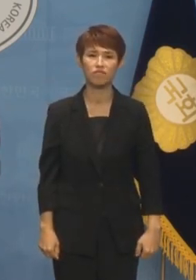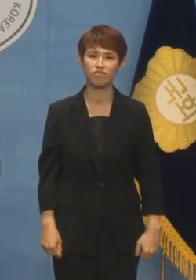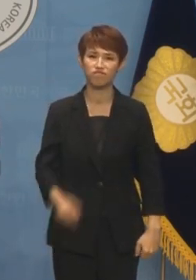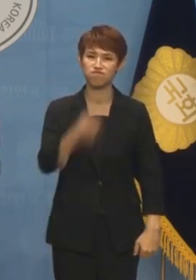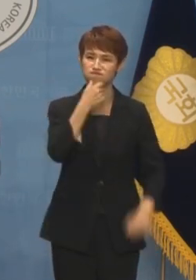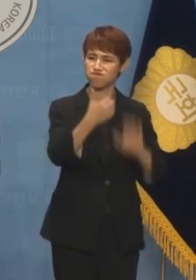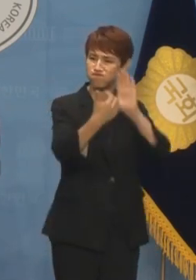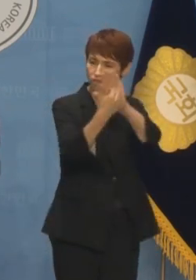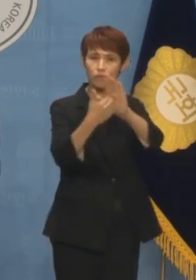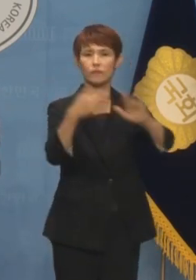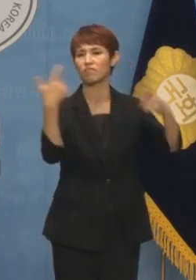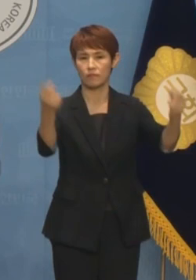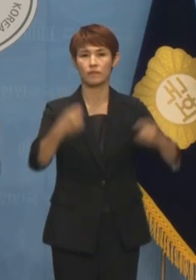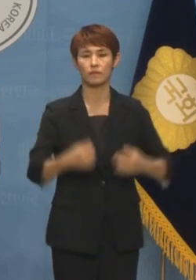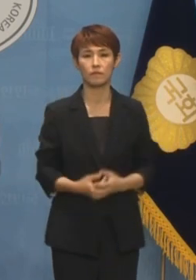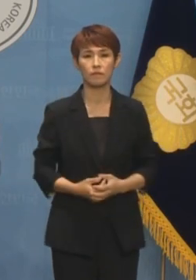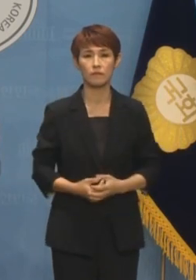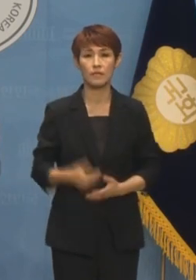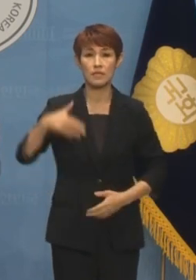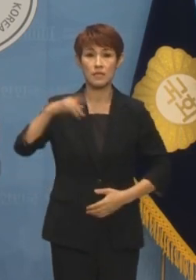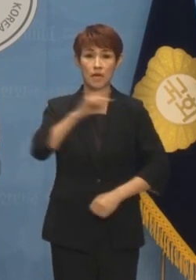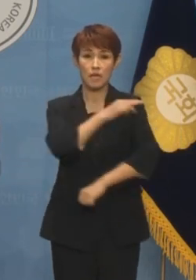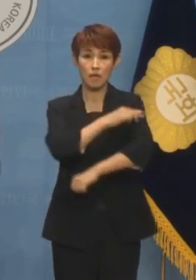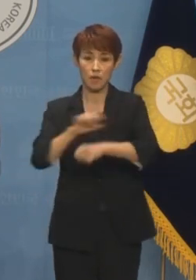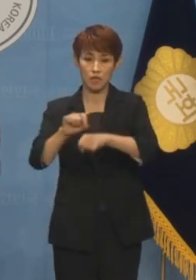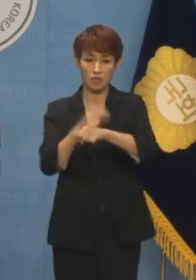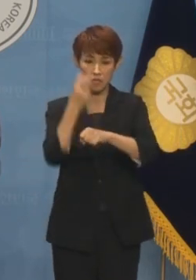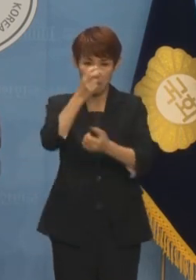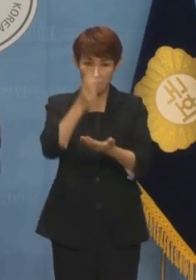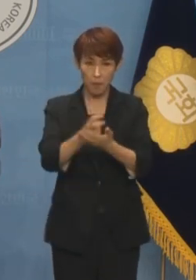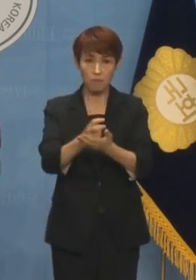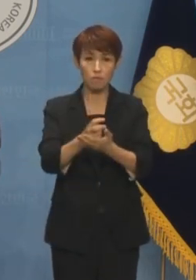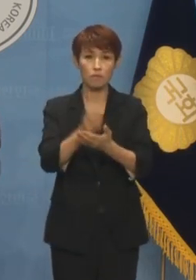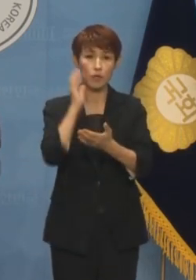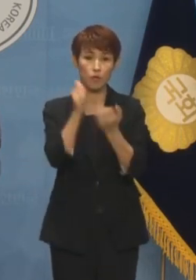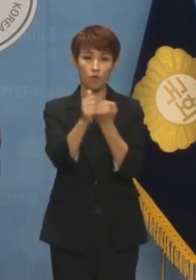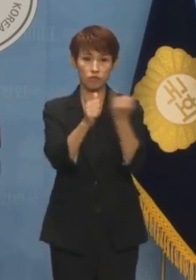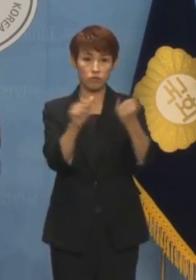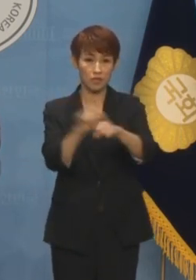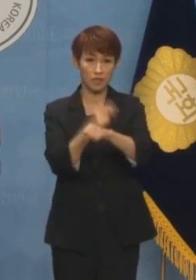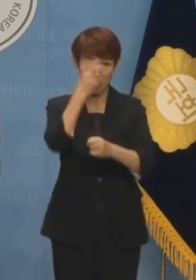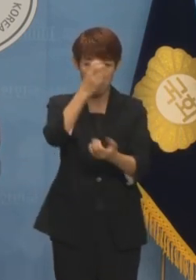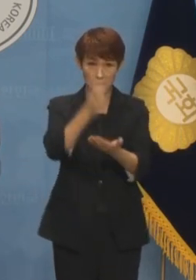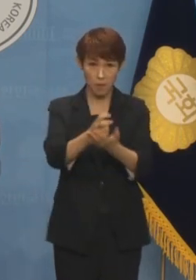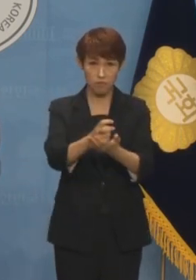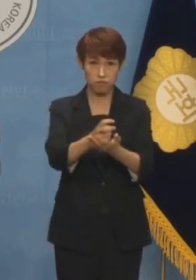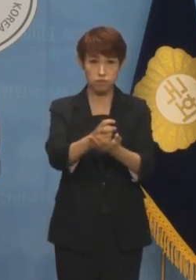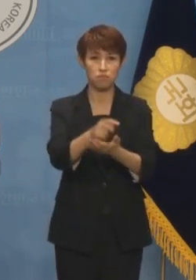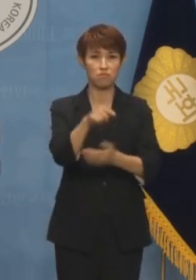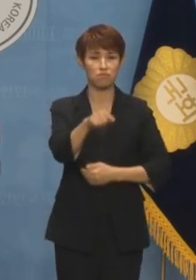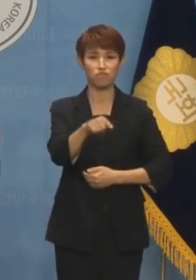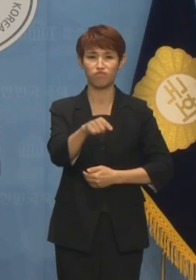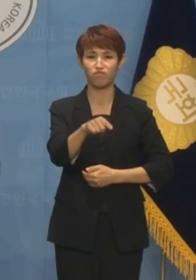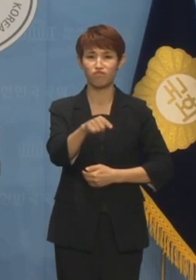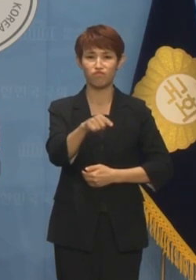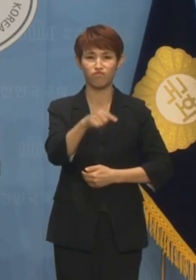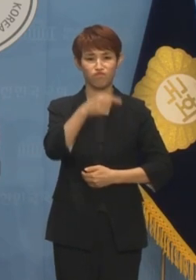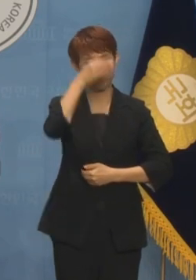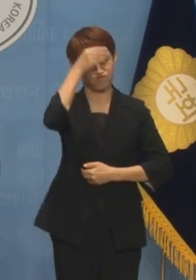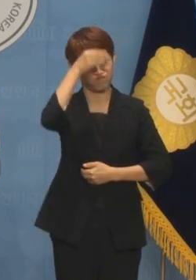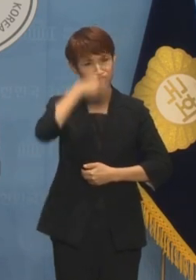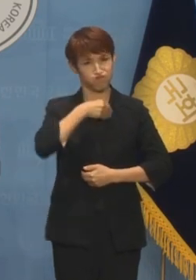거부입니다. 최상병 특검법과 김건희 특검법에 대해서도 한치의 물러섬 없이